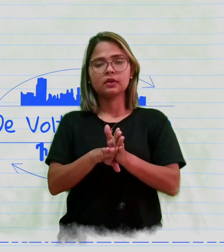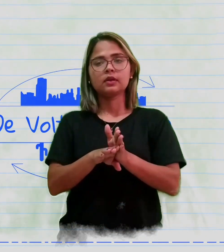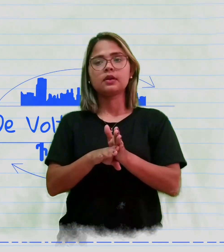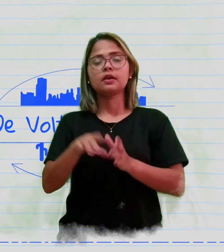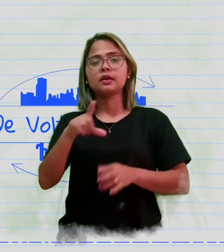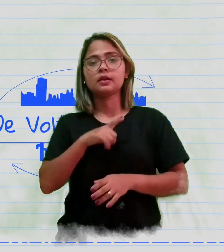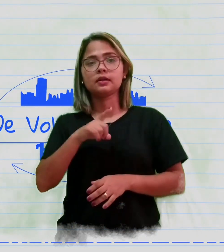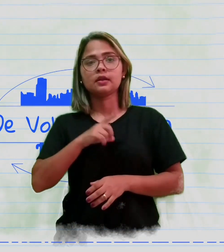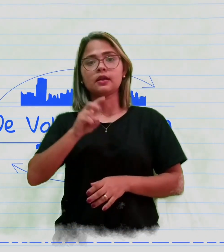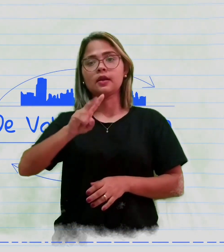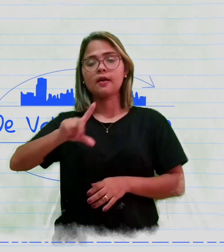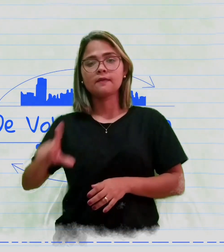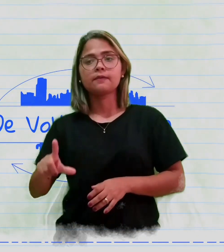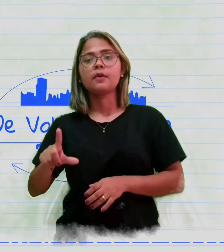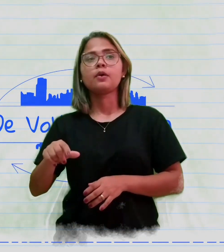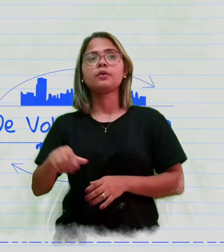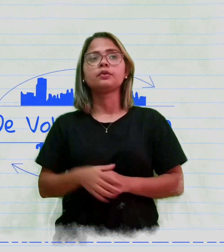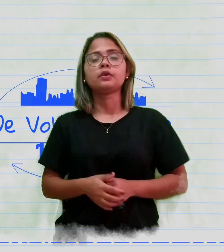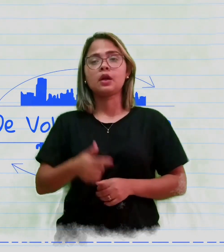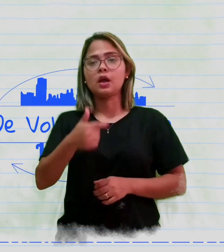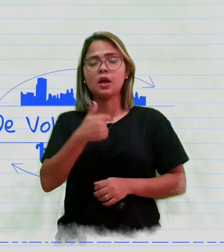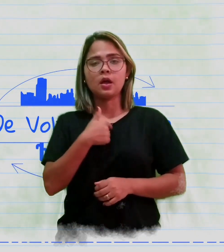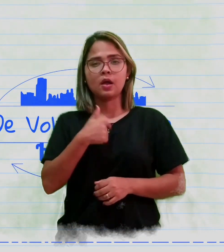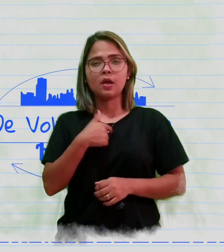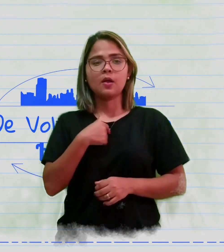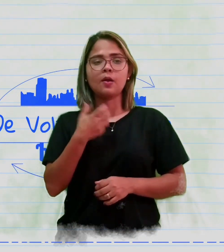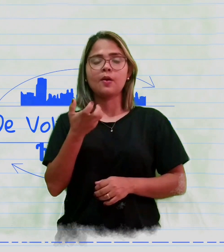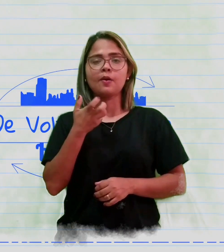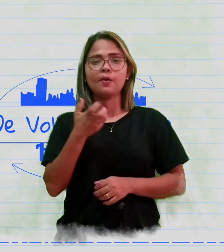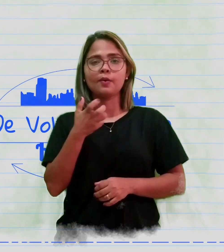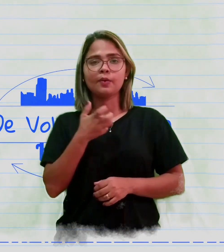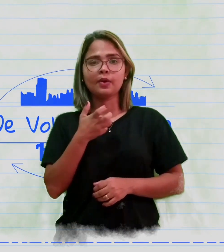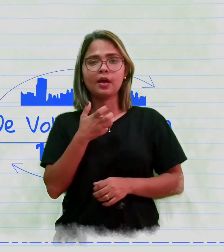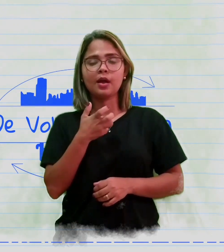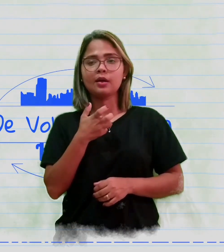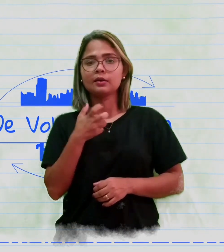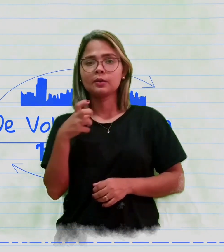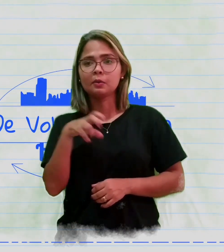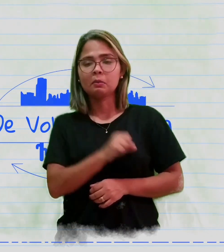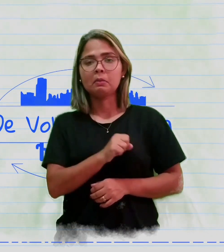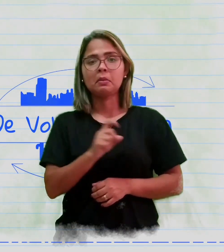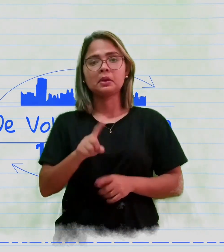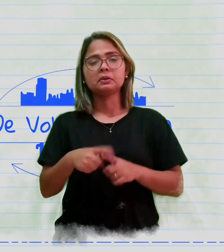vontade de me apaixonar de novo, sendo que faz muito tempo que isso não acontece. E eu, gente, é tão gostoso esse sentimento, mas também é